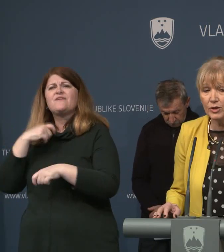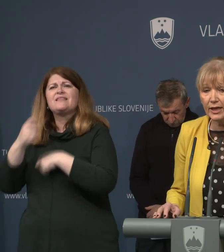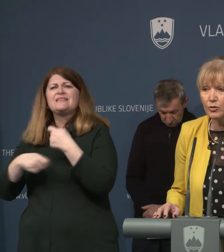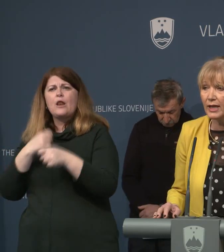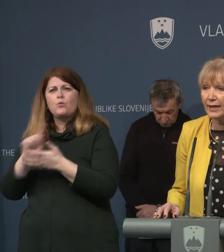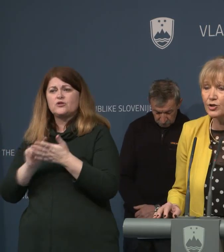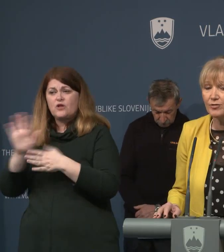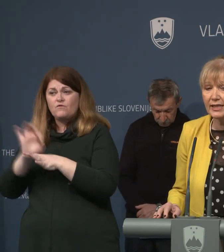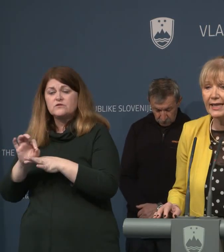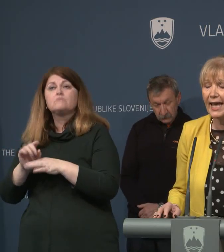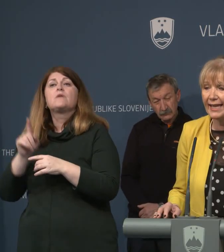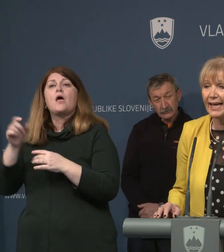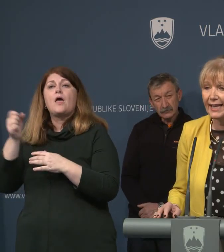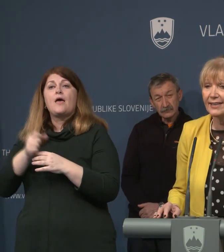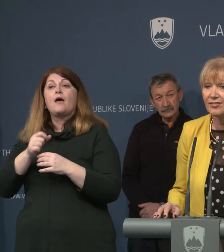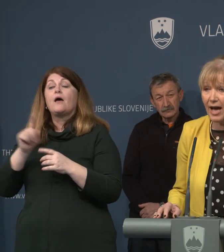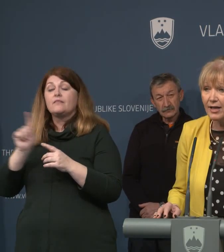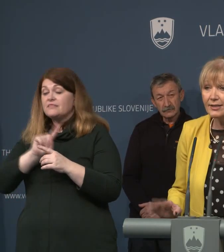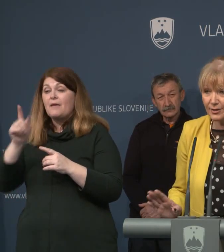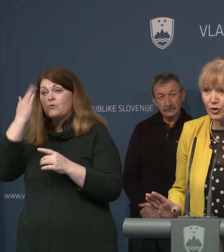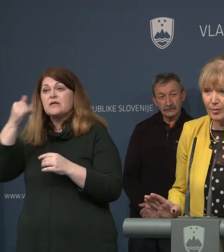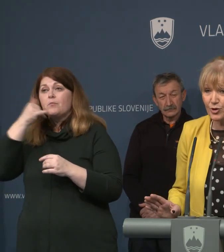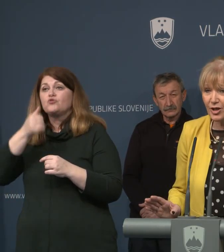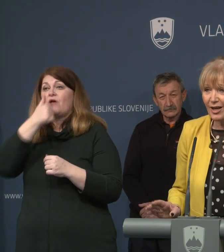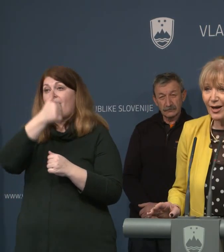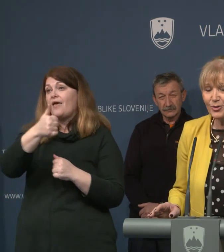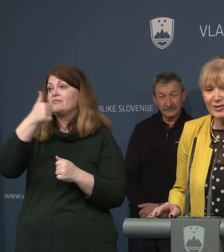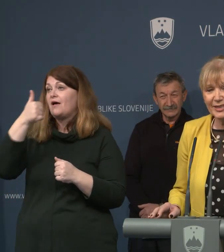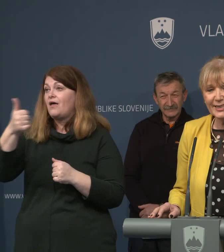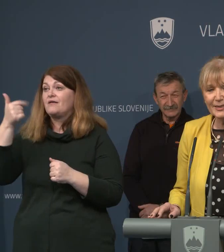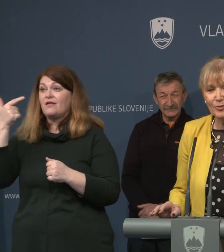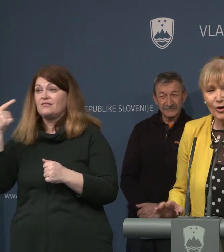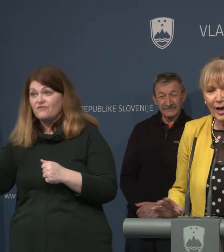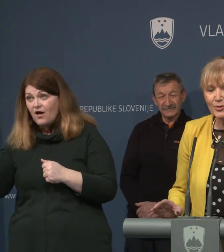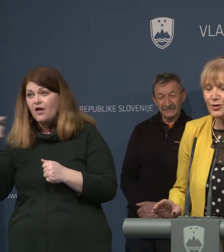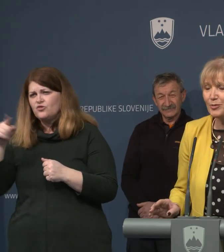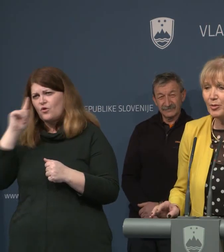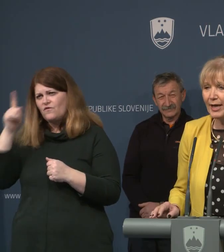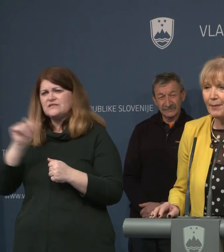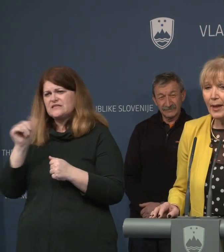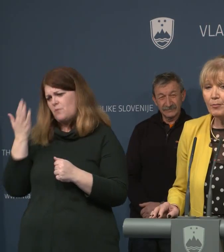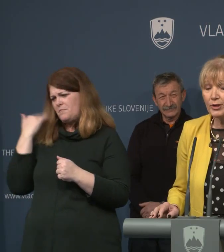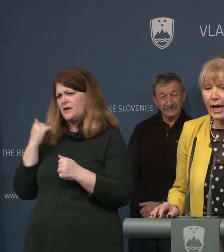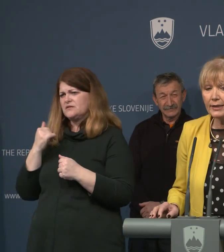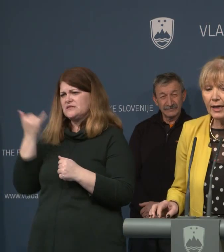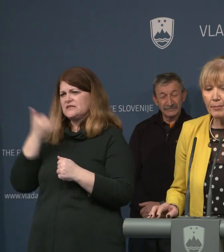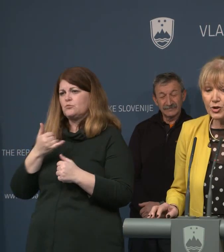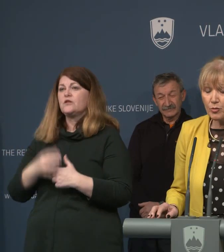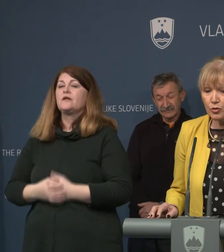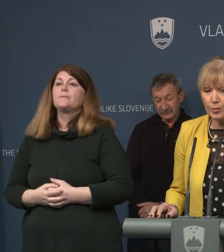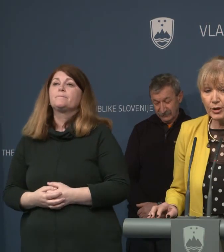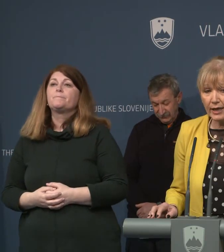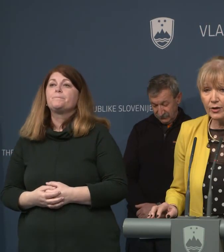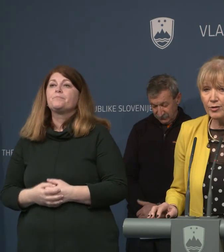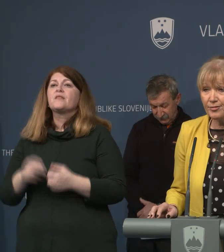njegovega zdravnika, kontaktna številka je 112. Se to najbrž vsi veste, samo lapsus je bil prejle podan. Pa